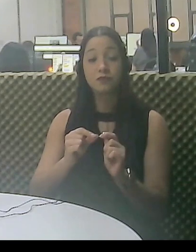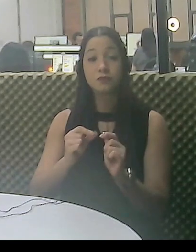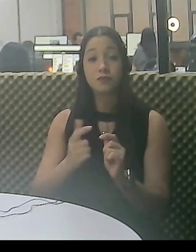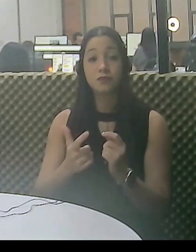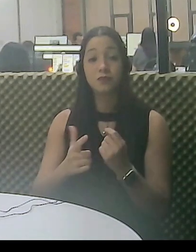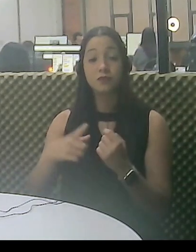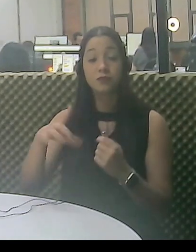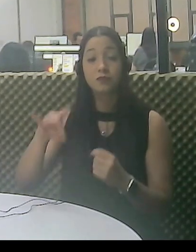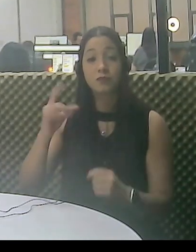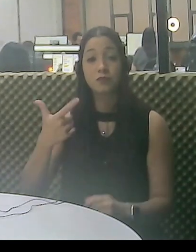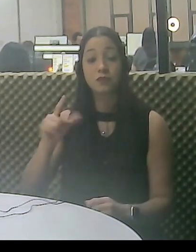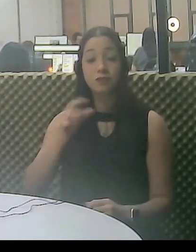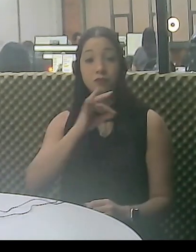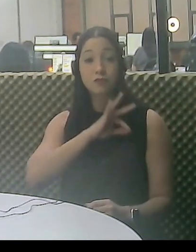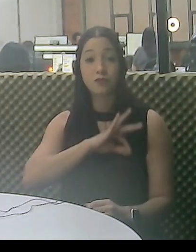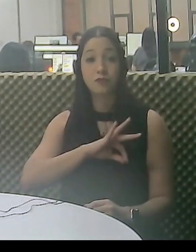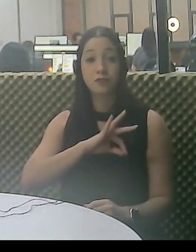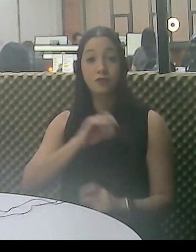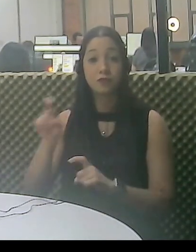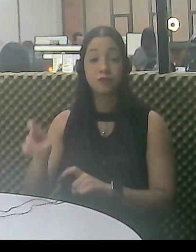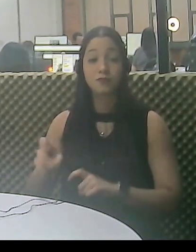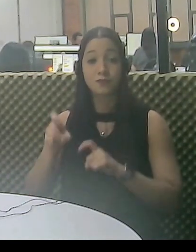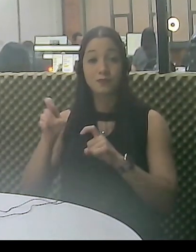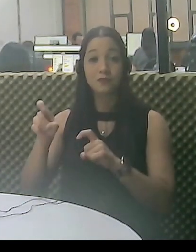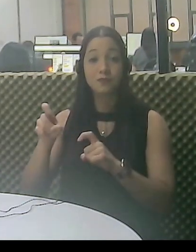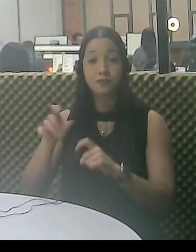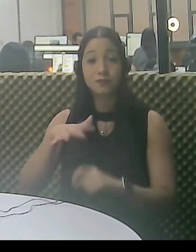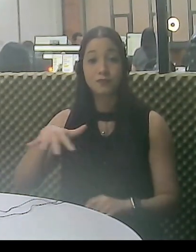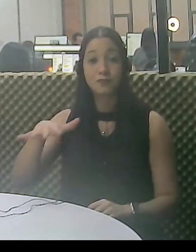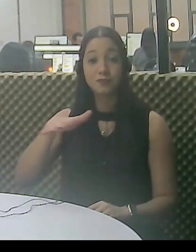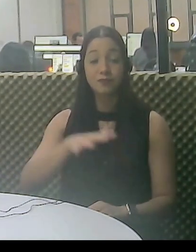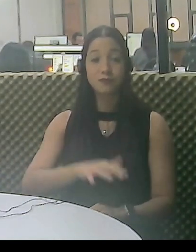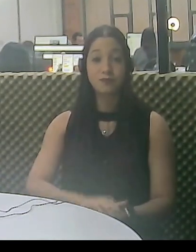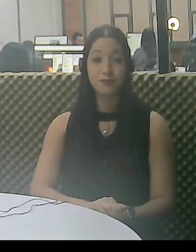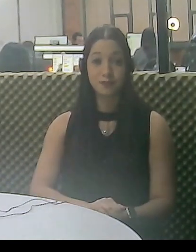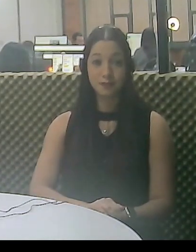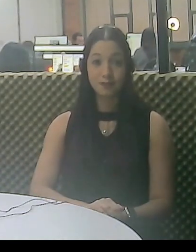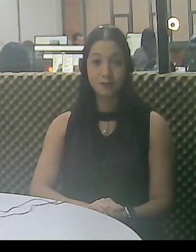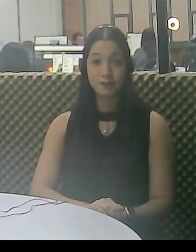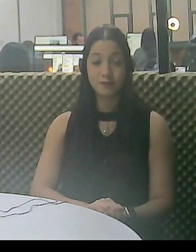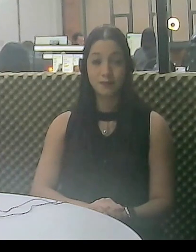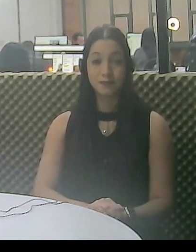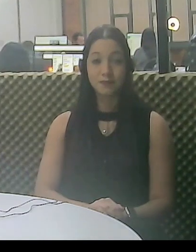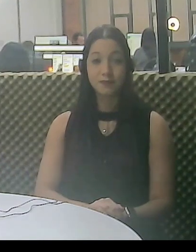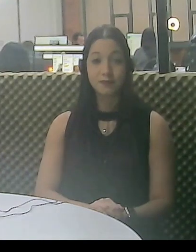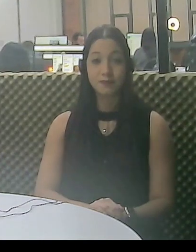a mais de geração de renda aos produtores da região.